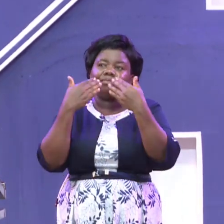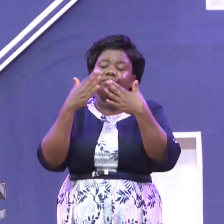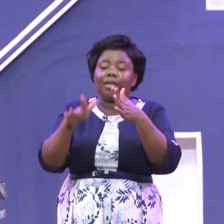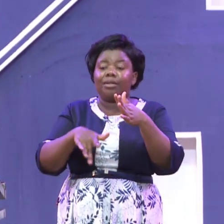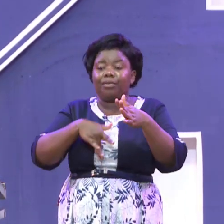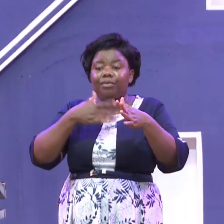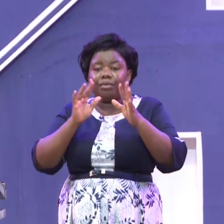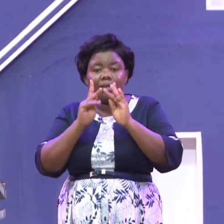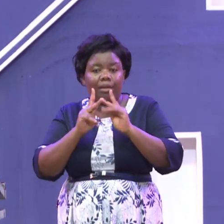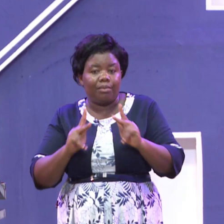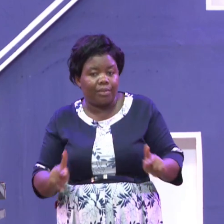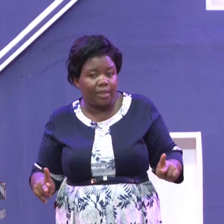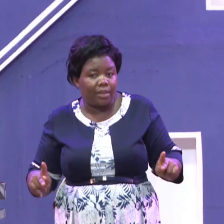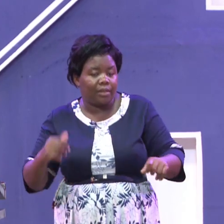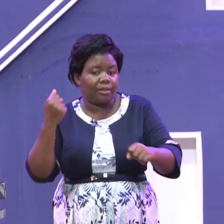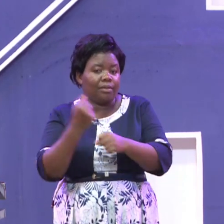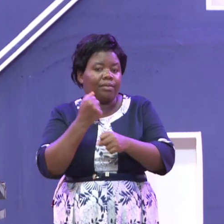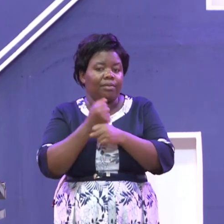owulira emirembe okukikola